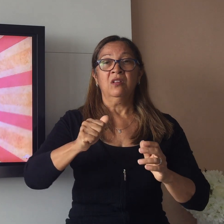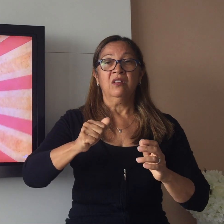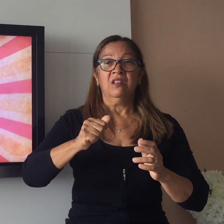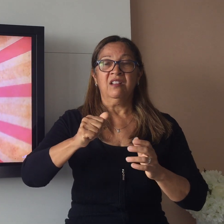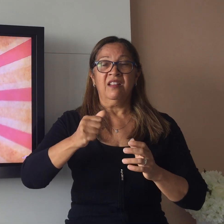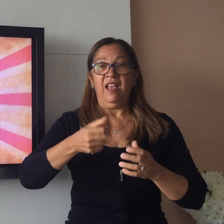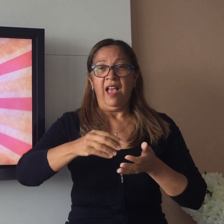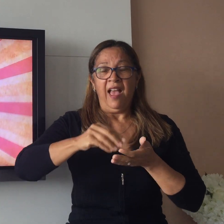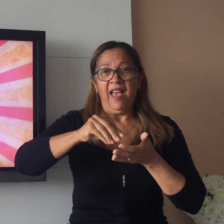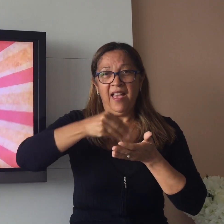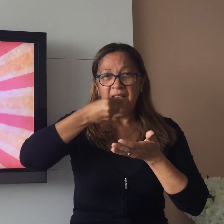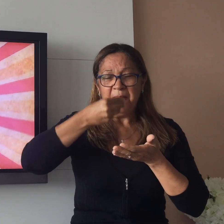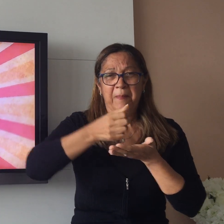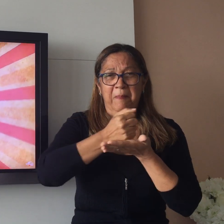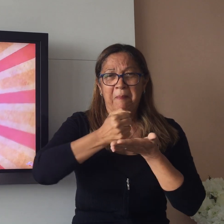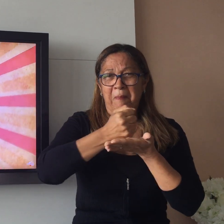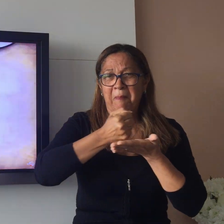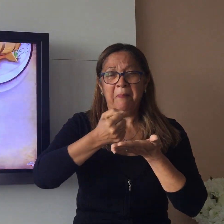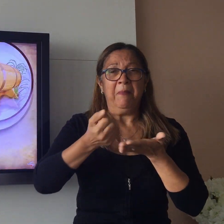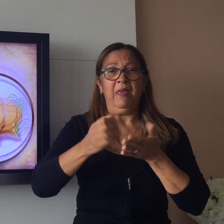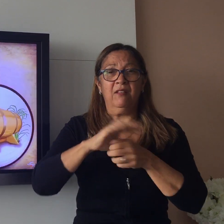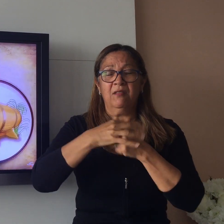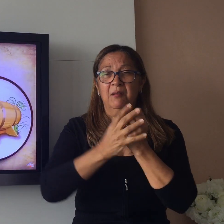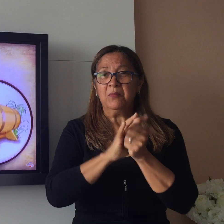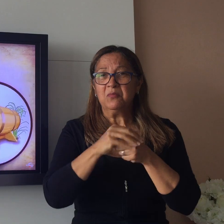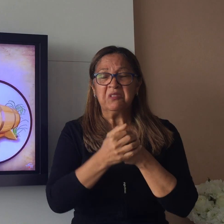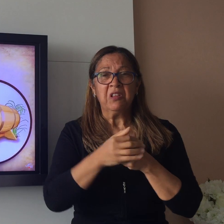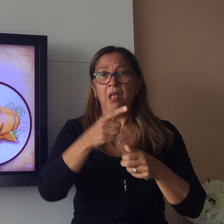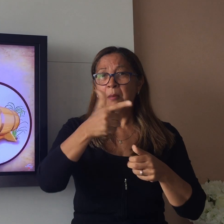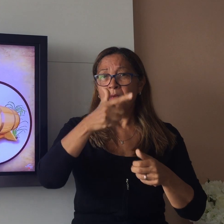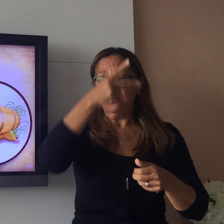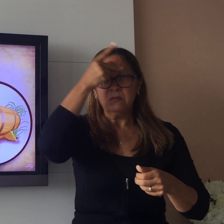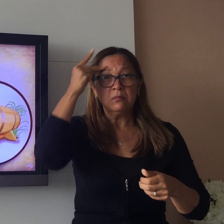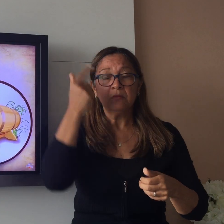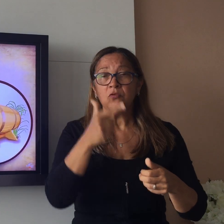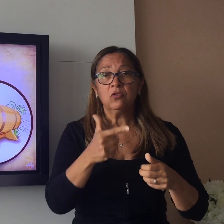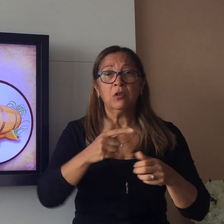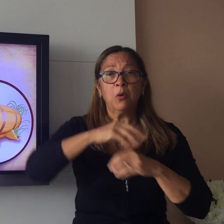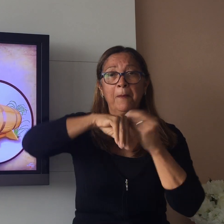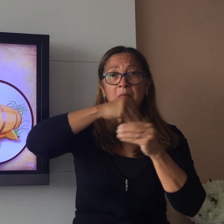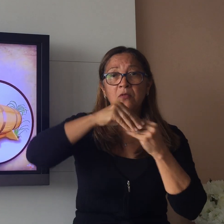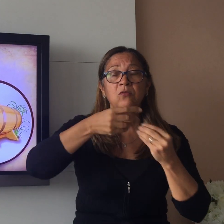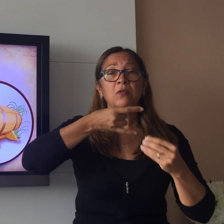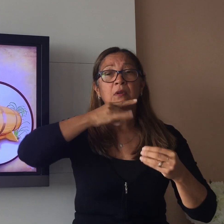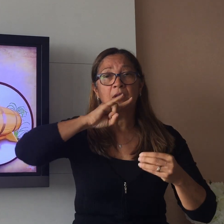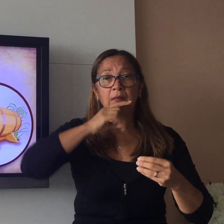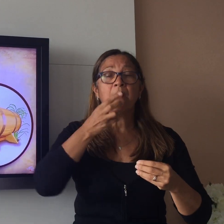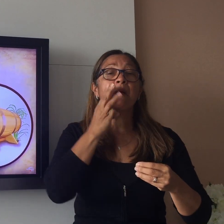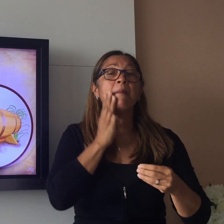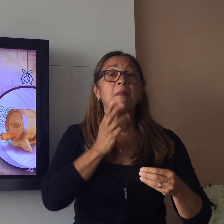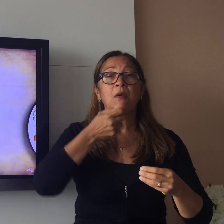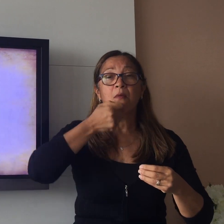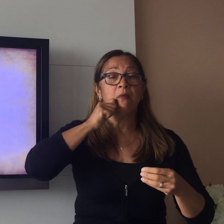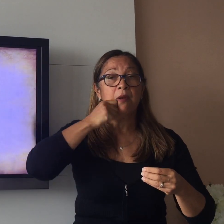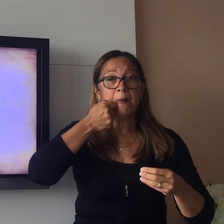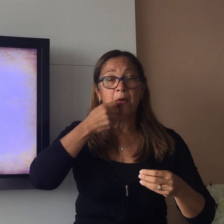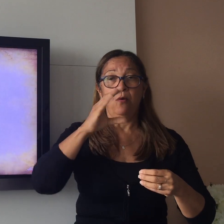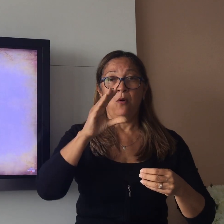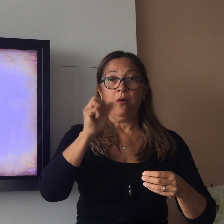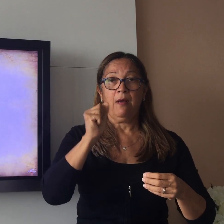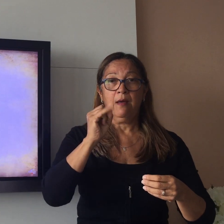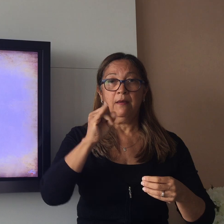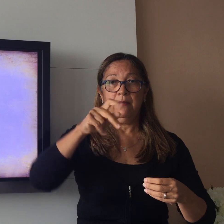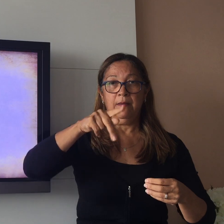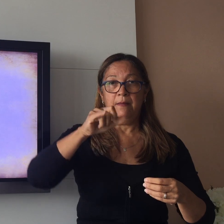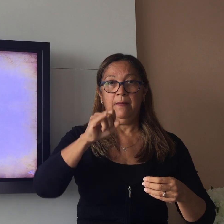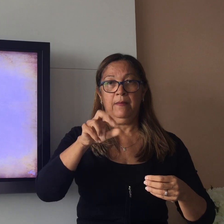sabonete. Quem não tem dinheiro faz uma mistura de cachaça, mel e limão que passa a ser conhecida como